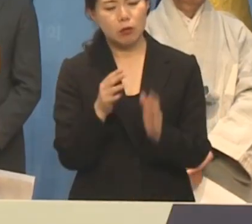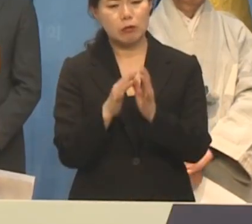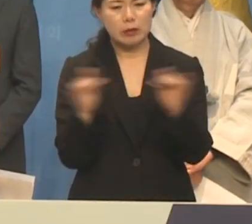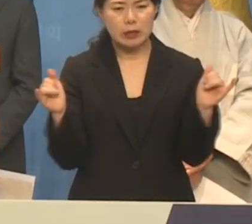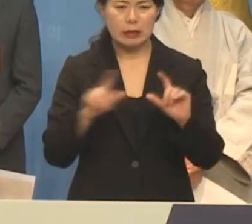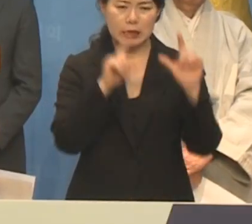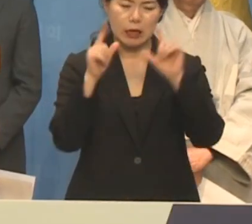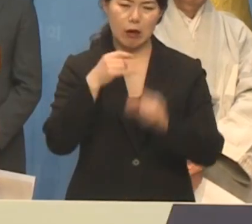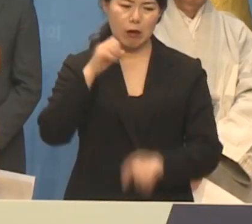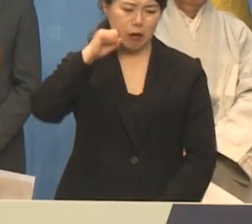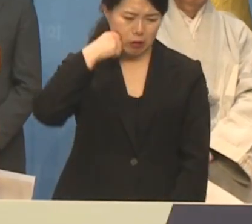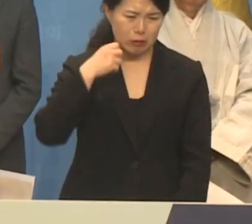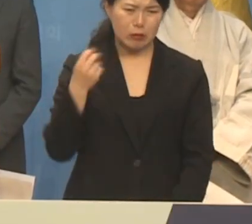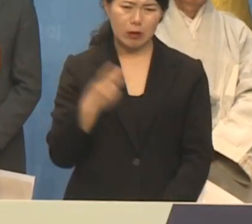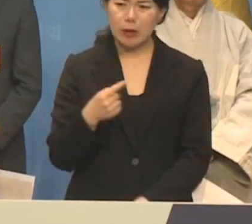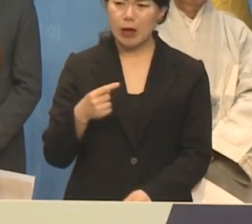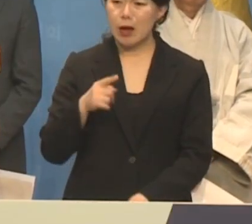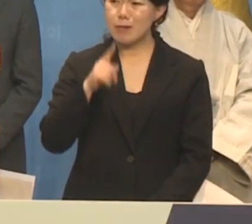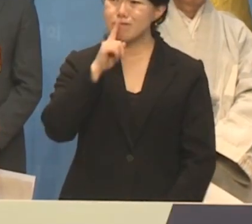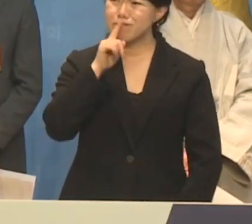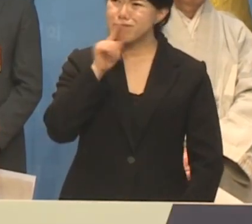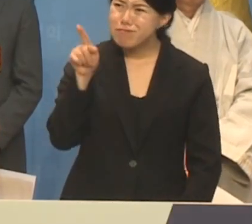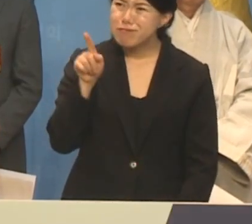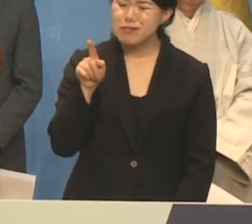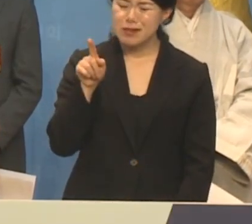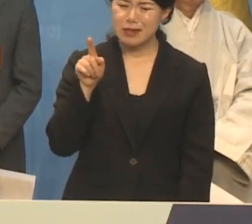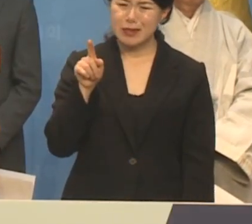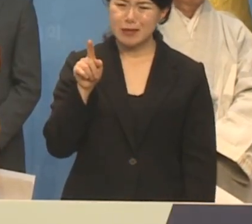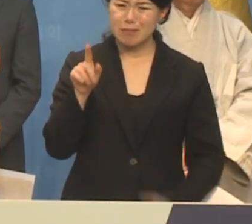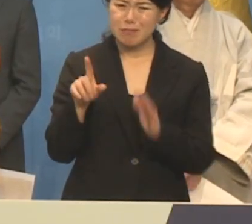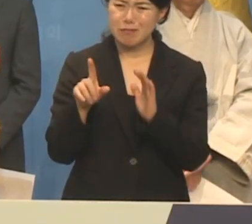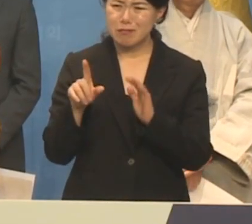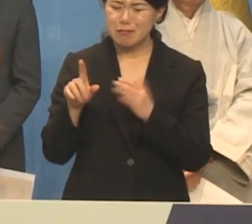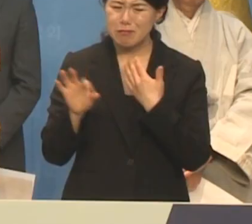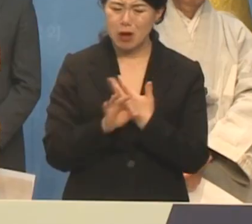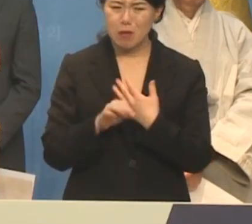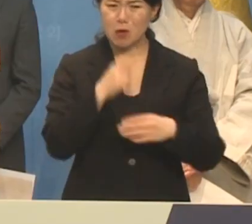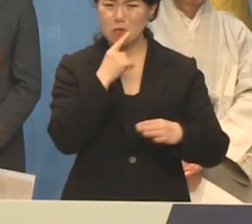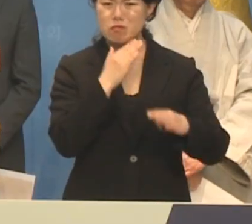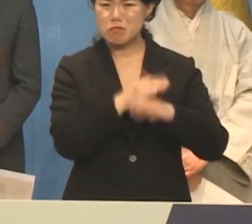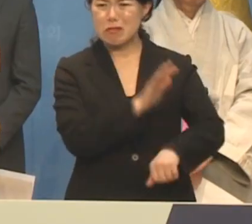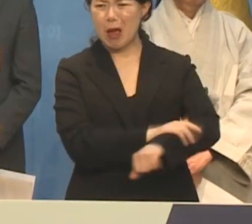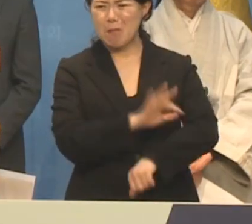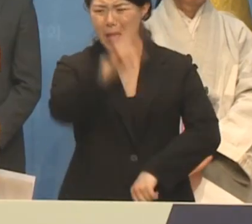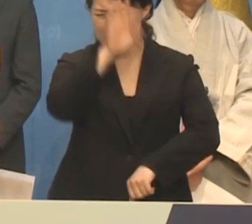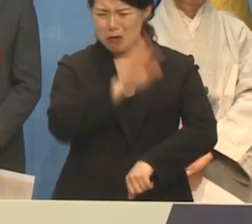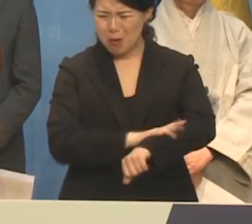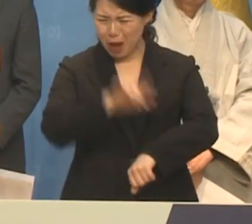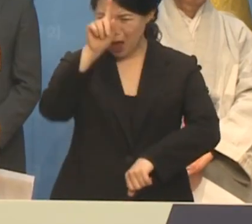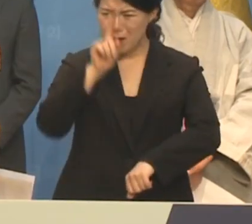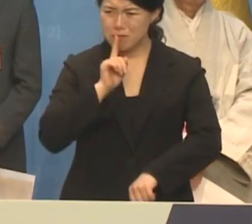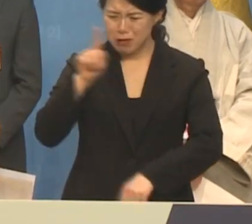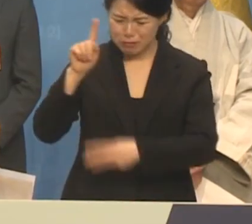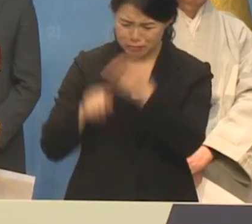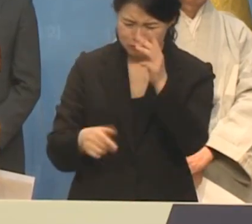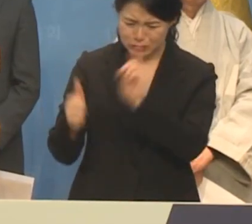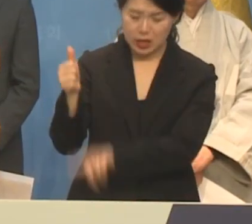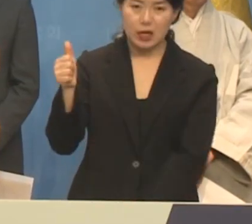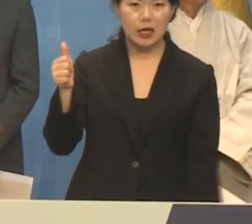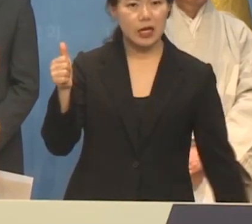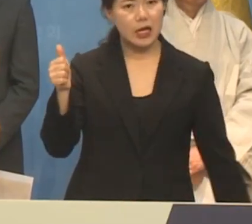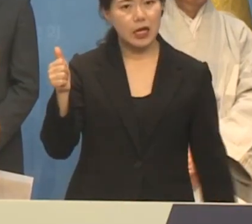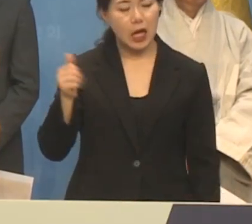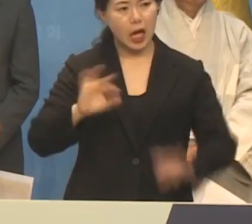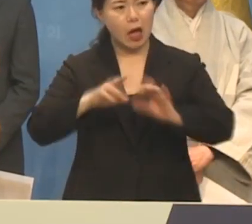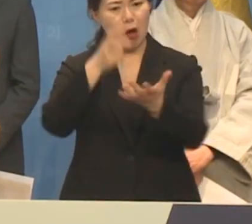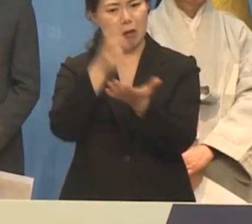비민적인 저런 입만 열면 종북 좌파 세력이라고 욕을 했었던 저 윤석열.